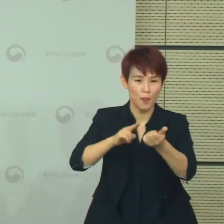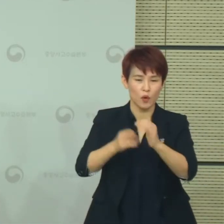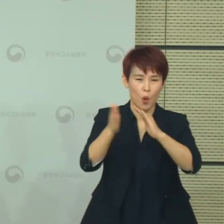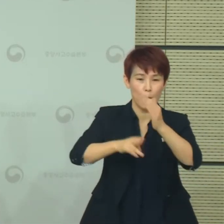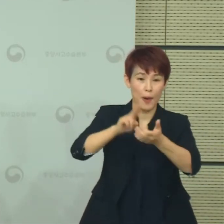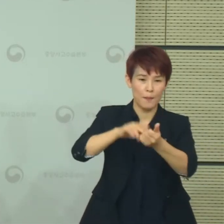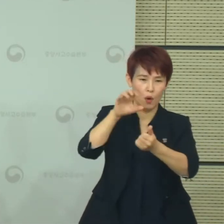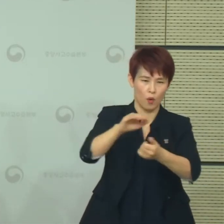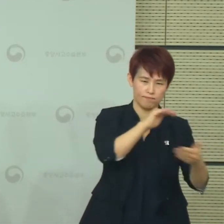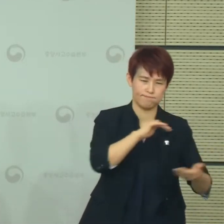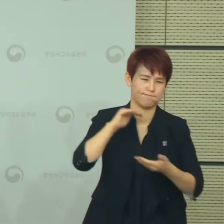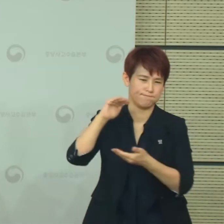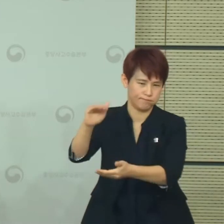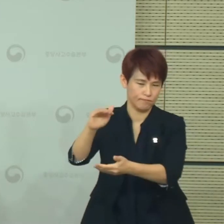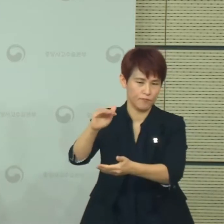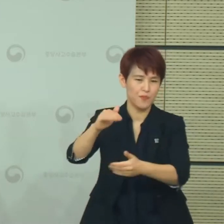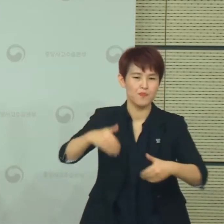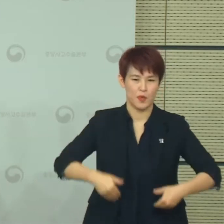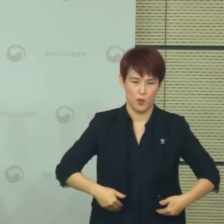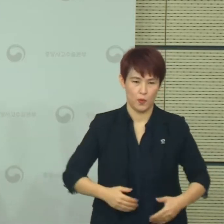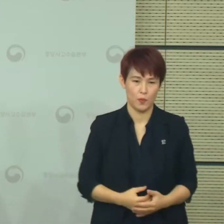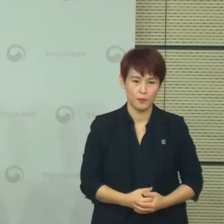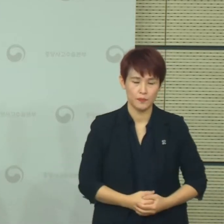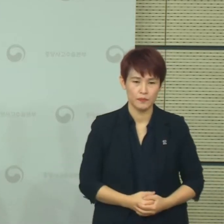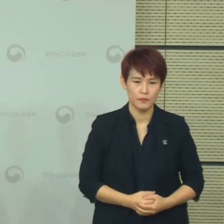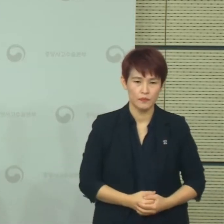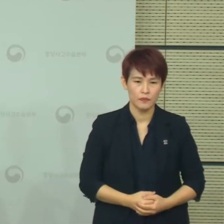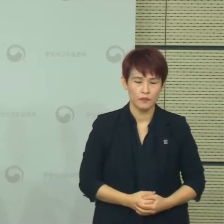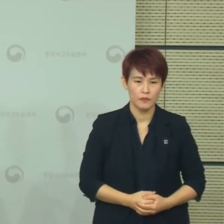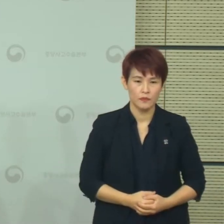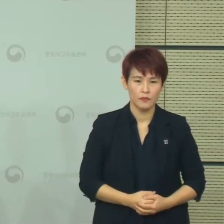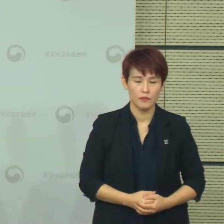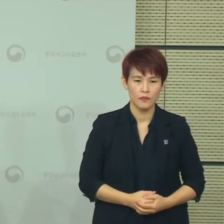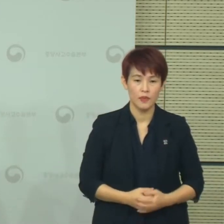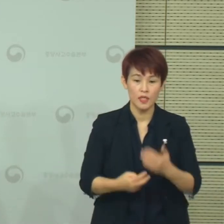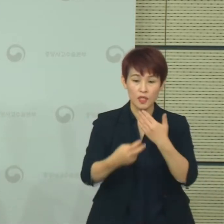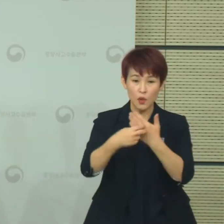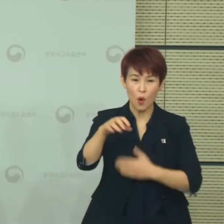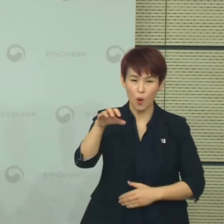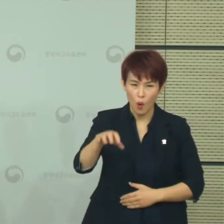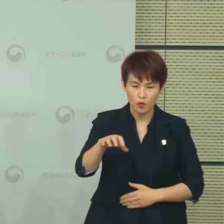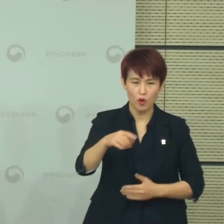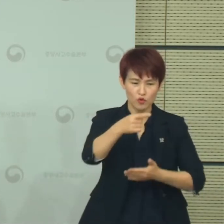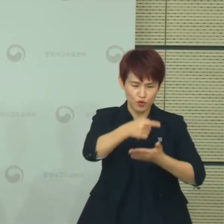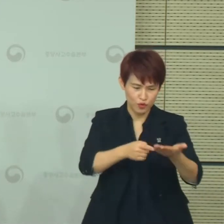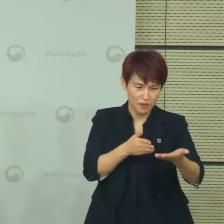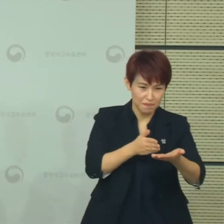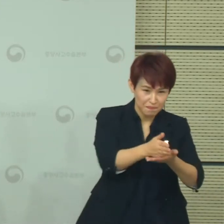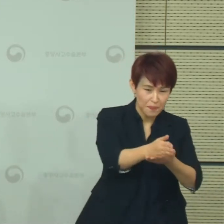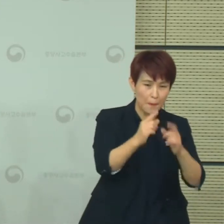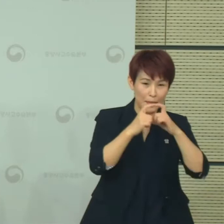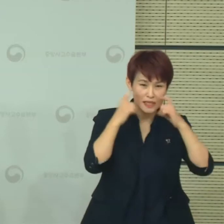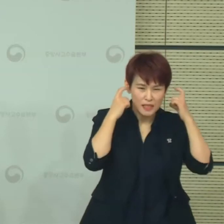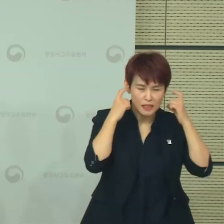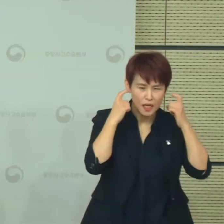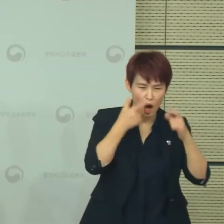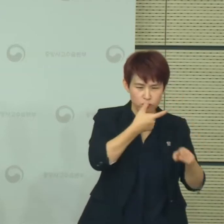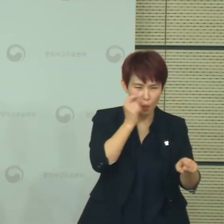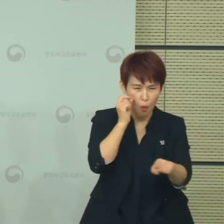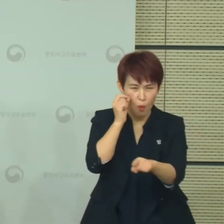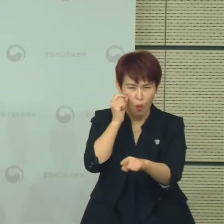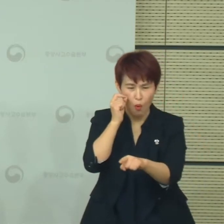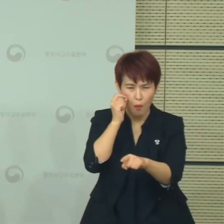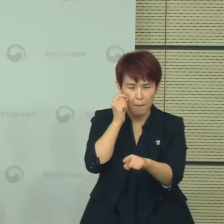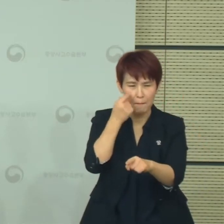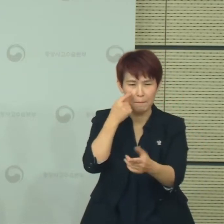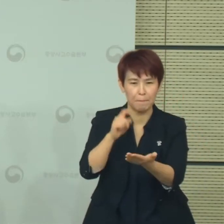판매처로 신속하게 출하하여야 합니다. 아울러 최근 의료기관에서 수술용 마스크에 대한 부족 현상이